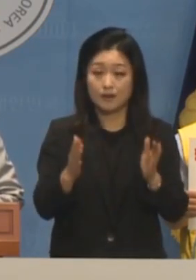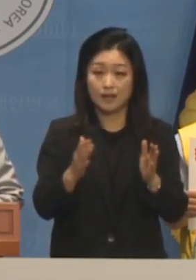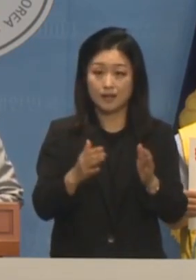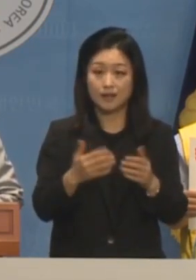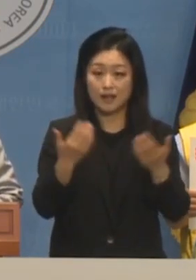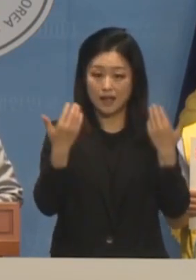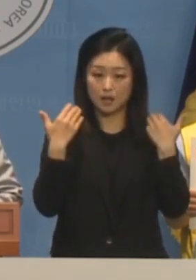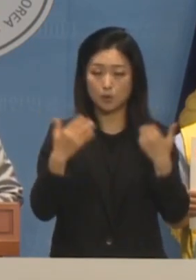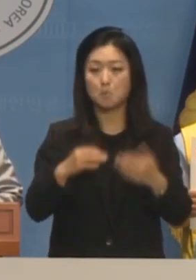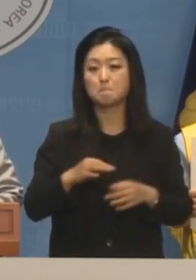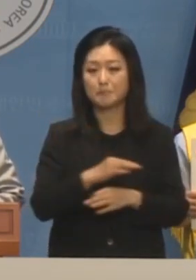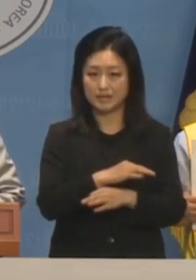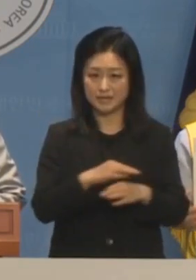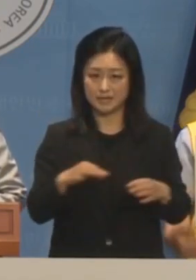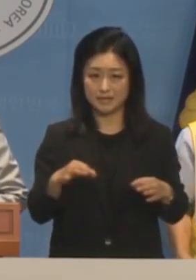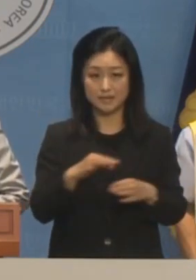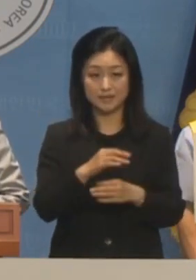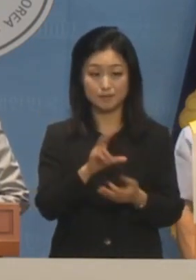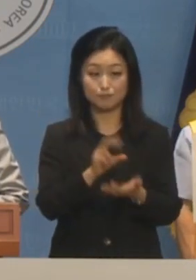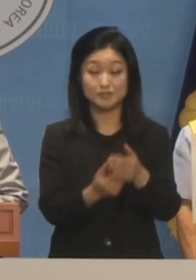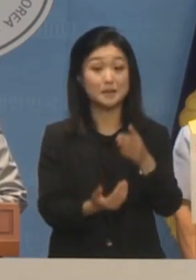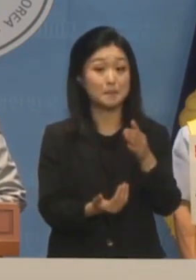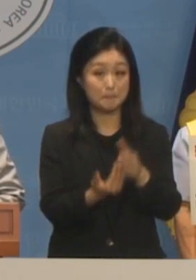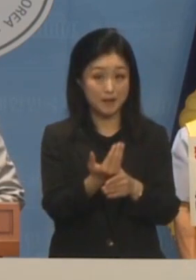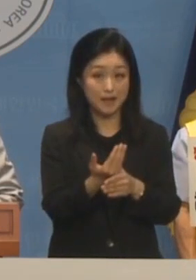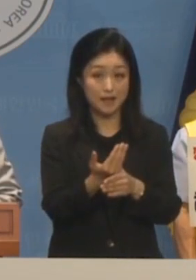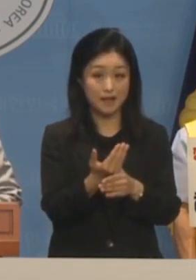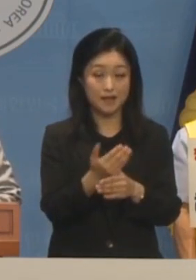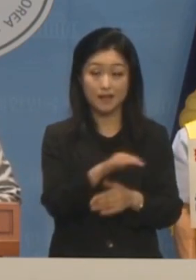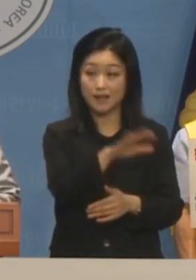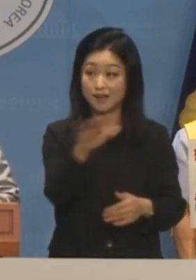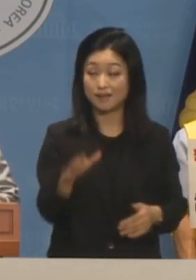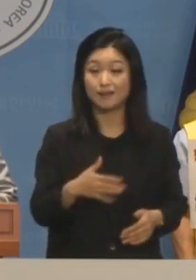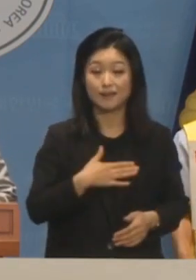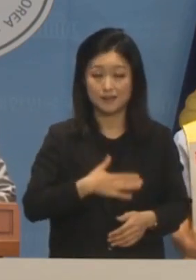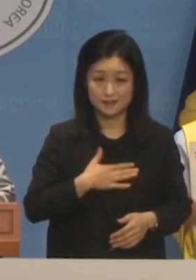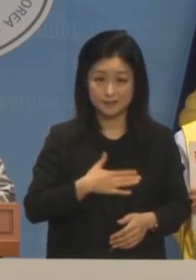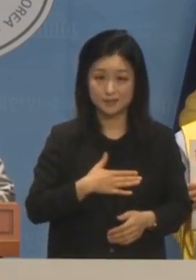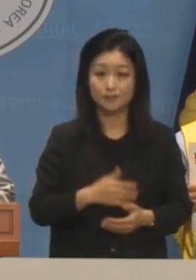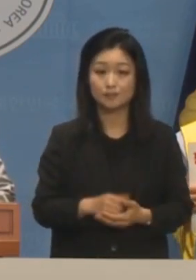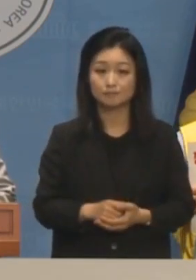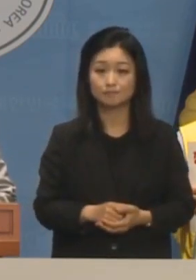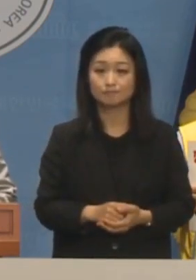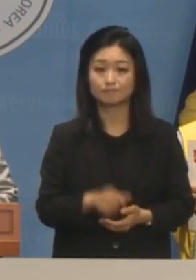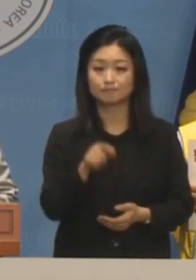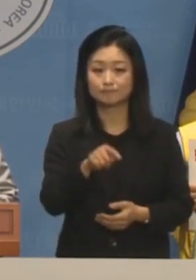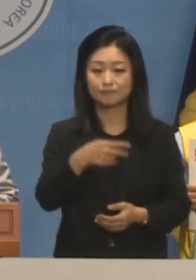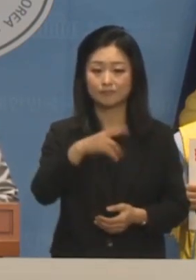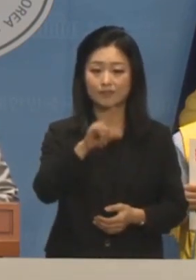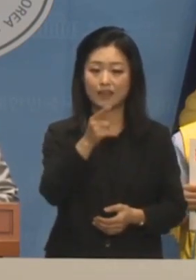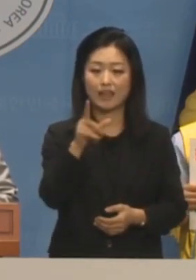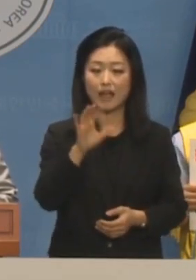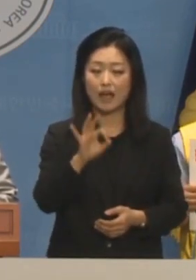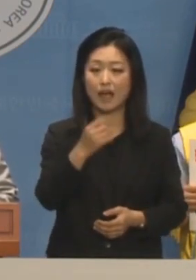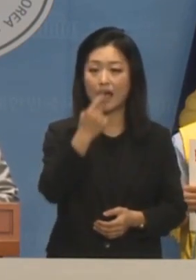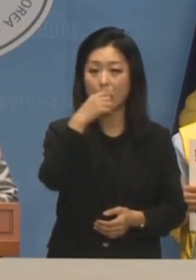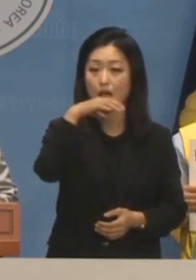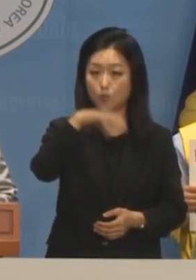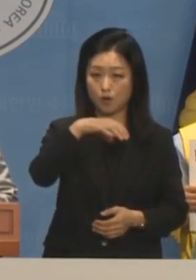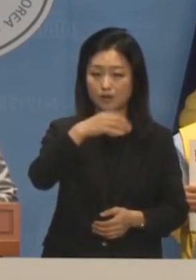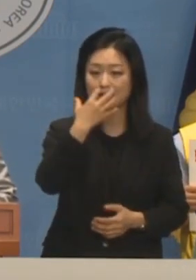사학비리, 족벌재단 경영의 비리의 종합선물세트라고 불려왔었던 그 대양학원이